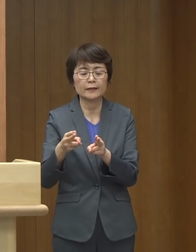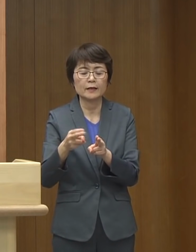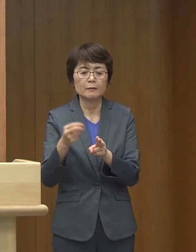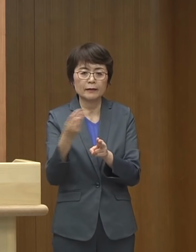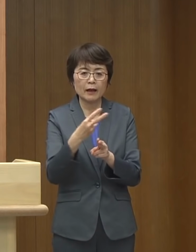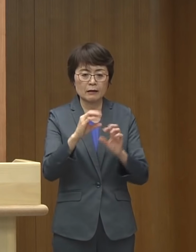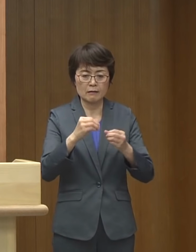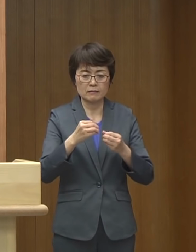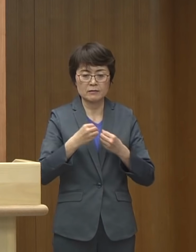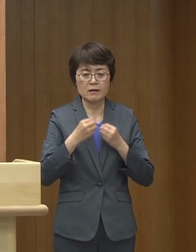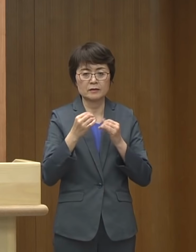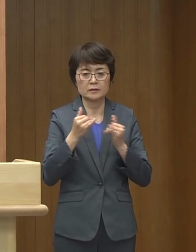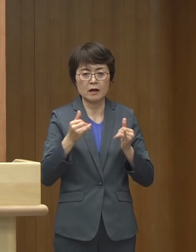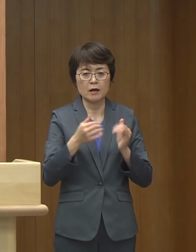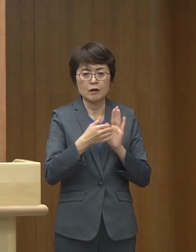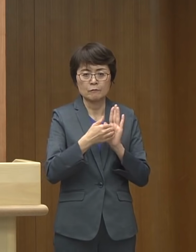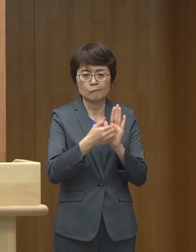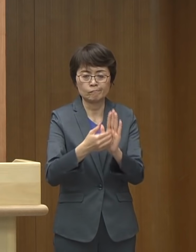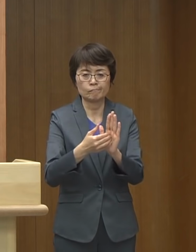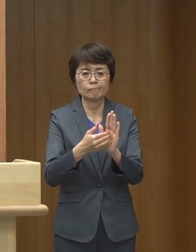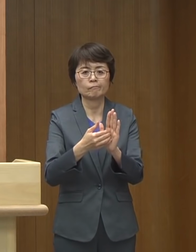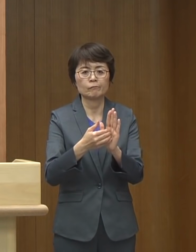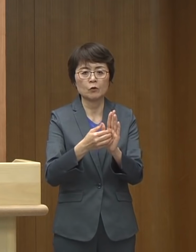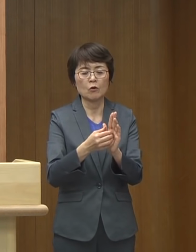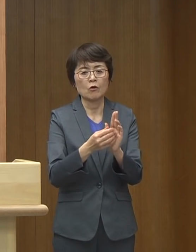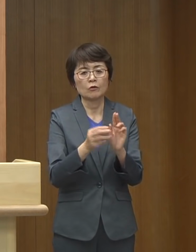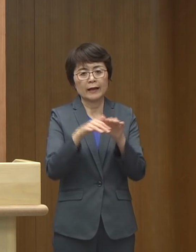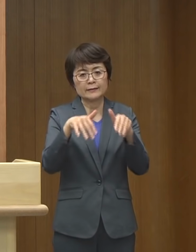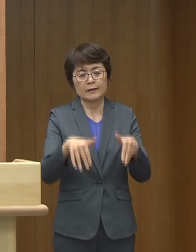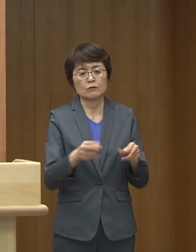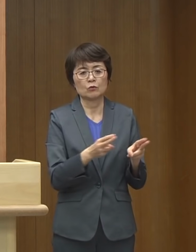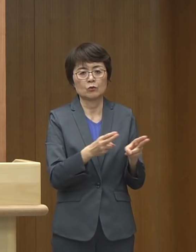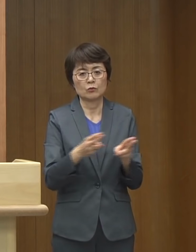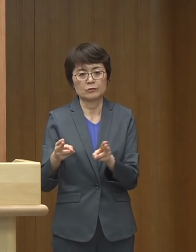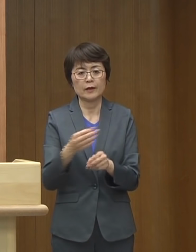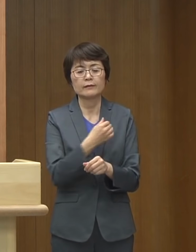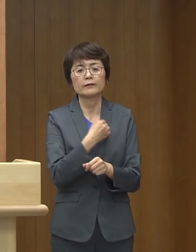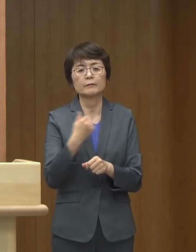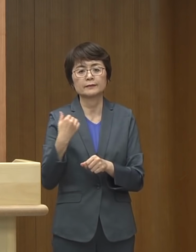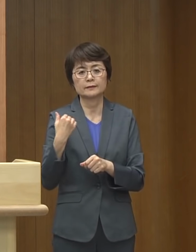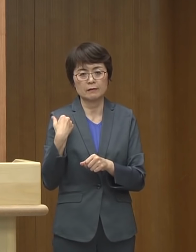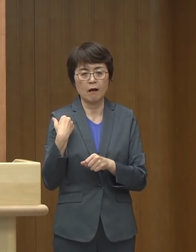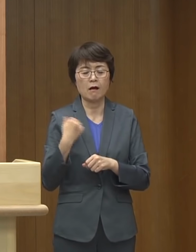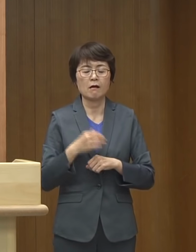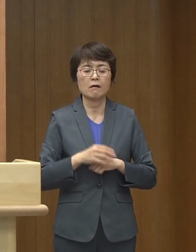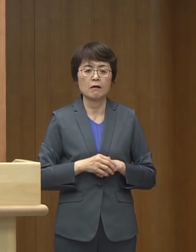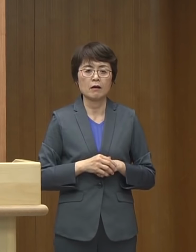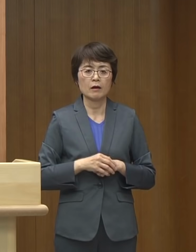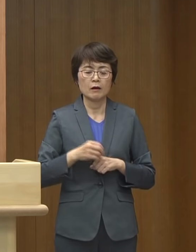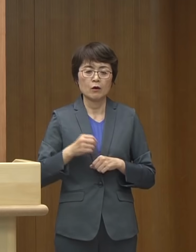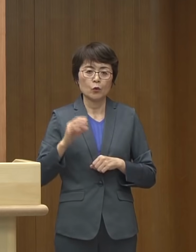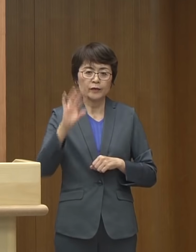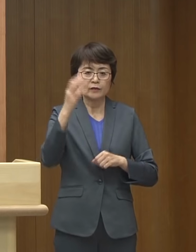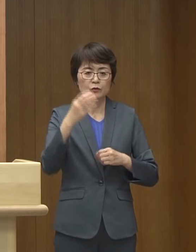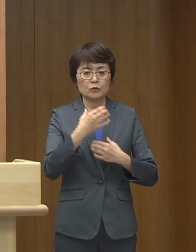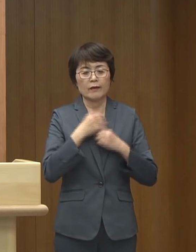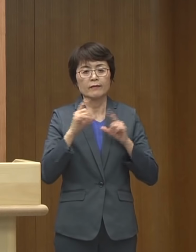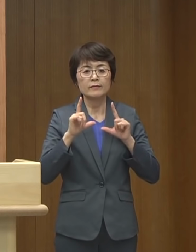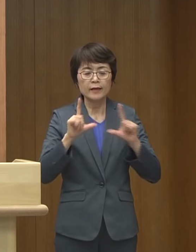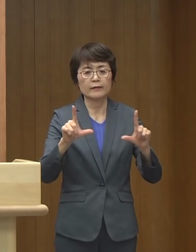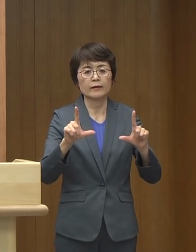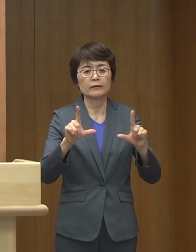加にも対応できる体制、まあ、そういったものも整えてきたところです。それとこの緊急事態宣言を出